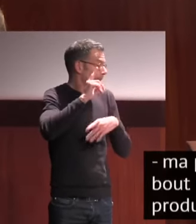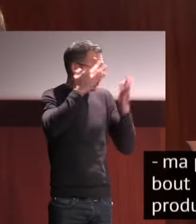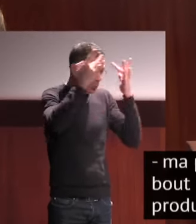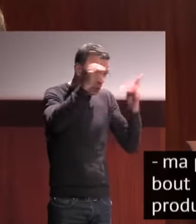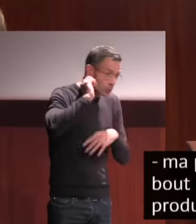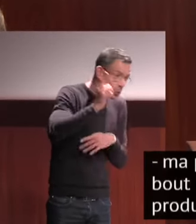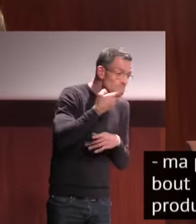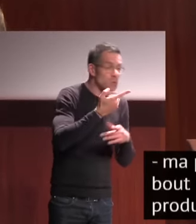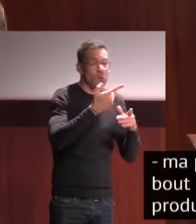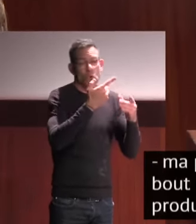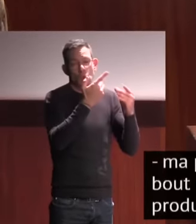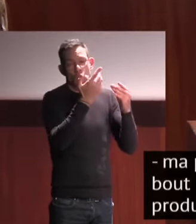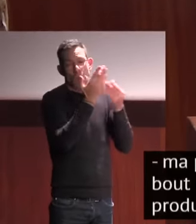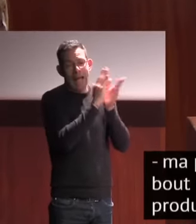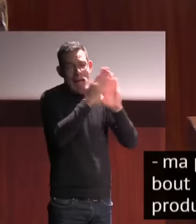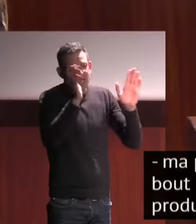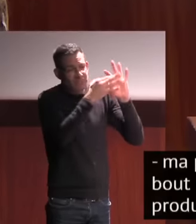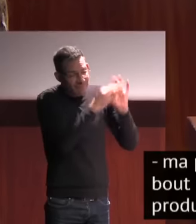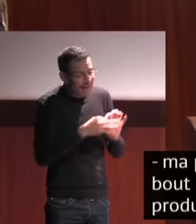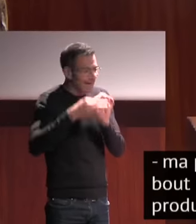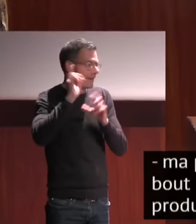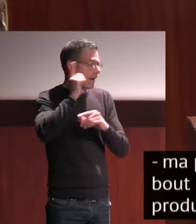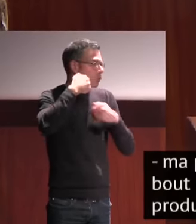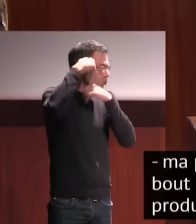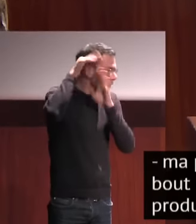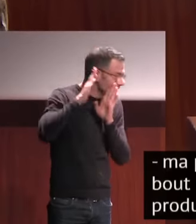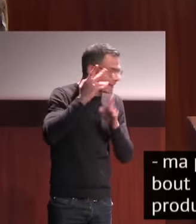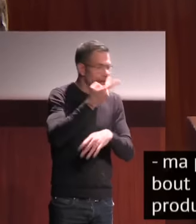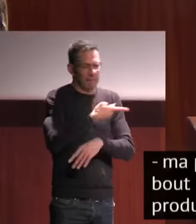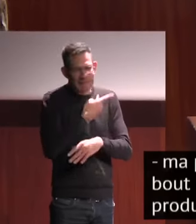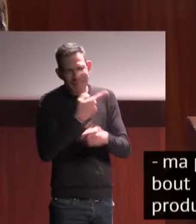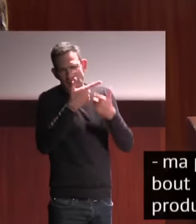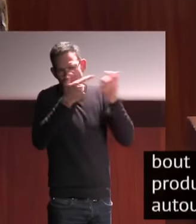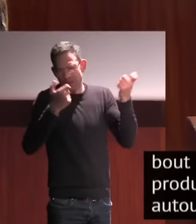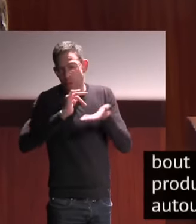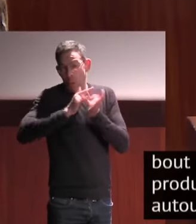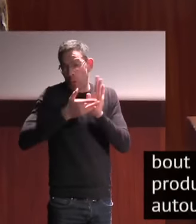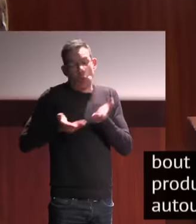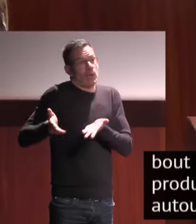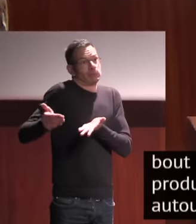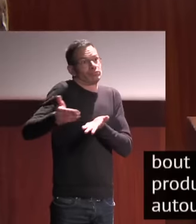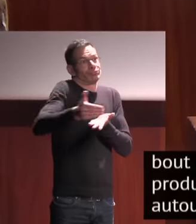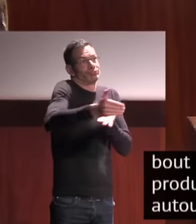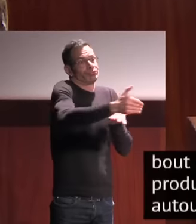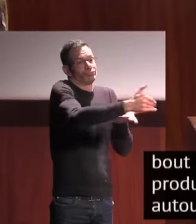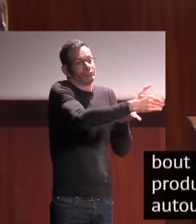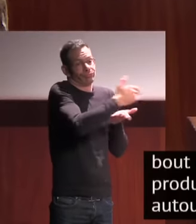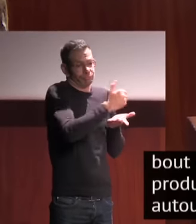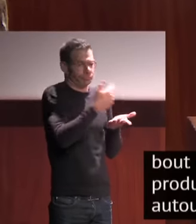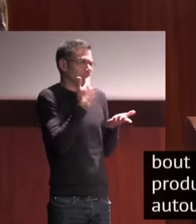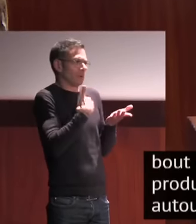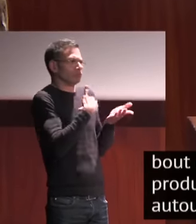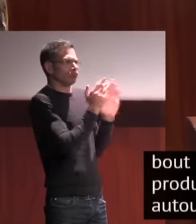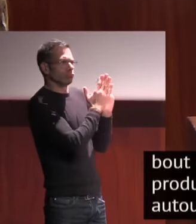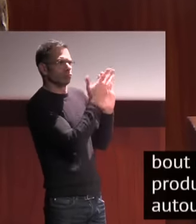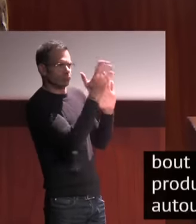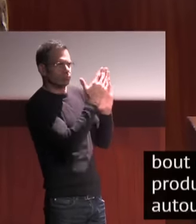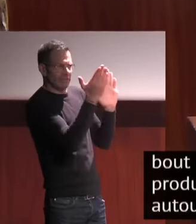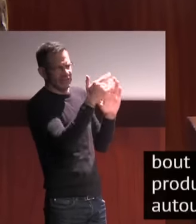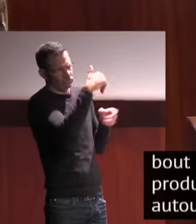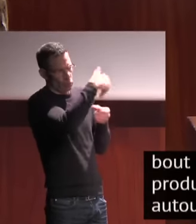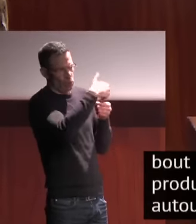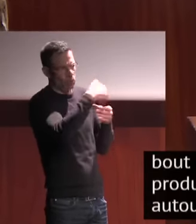les archives autour de la surdité, la médecine, etc. Donc effectivement, j'ai pas mal de livres en LSF, avec de la